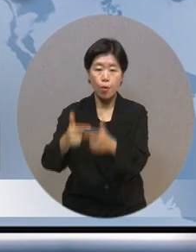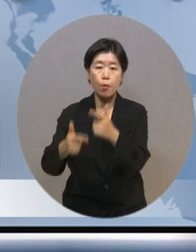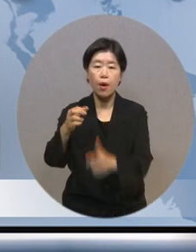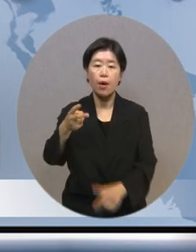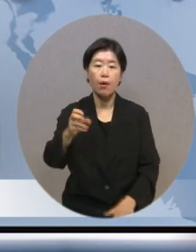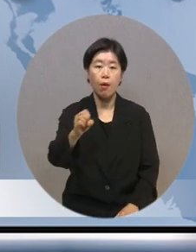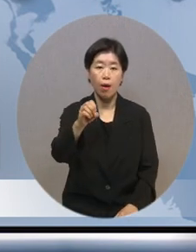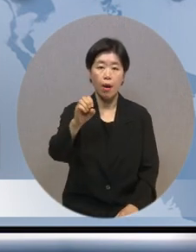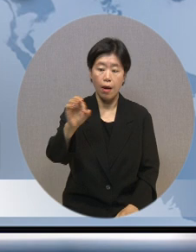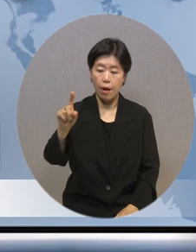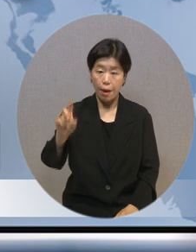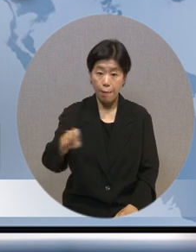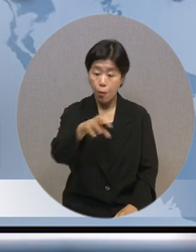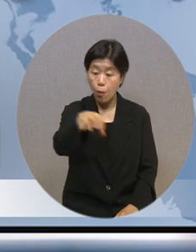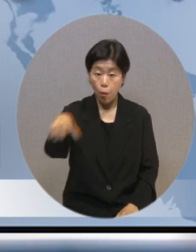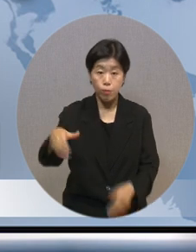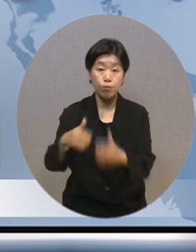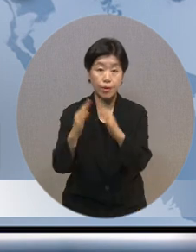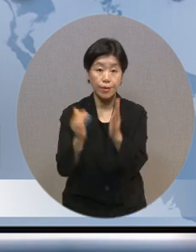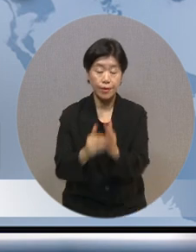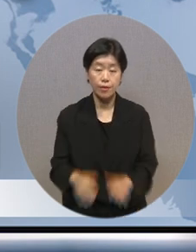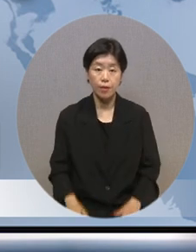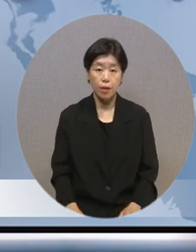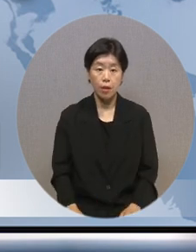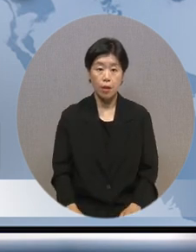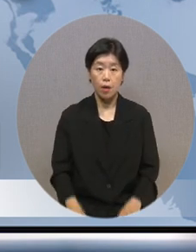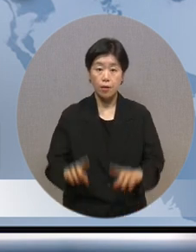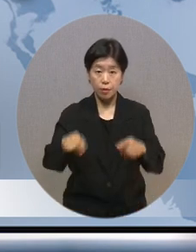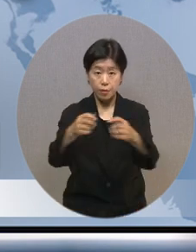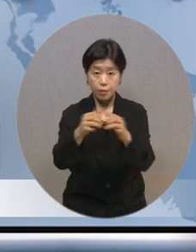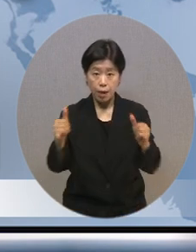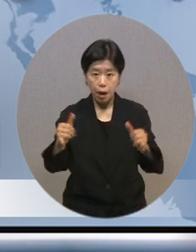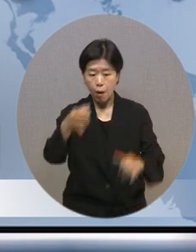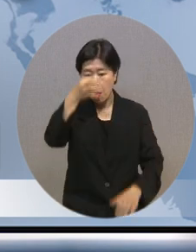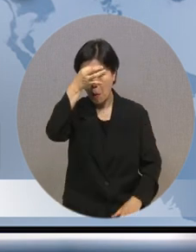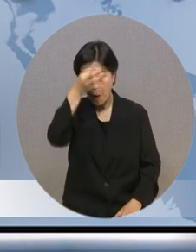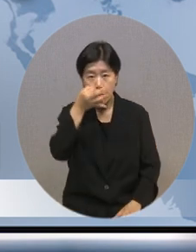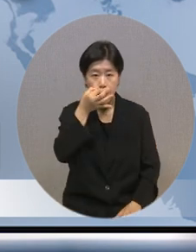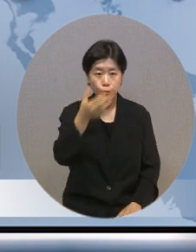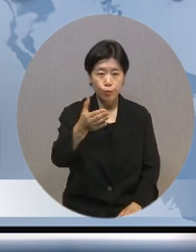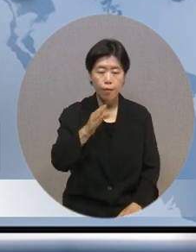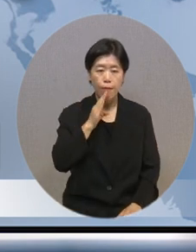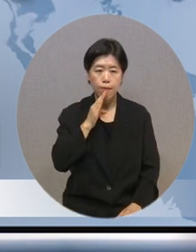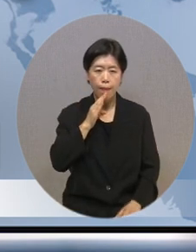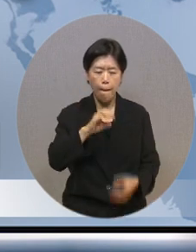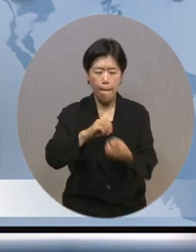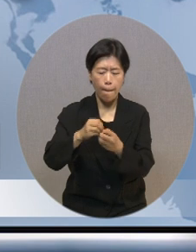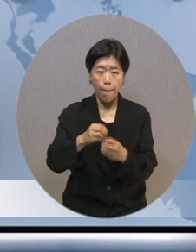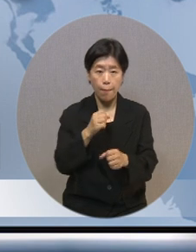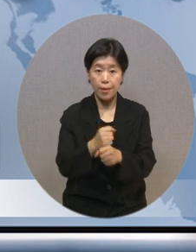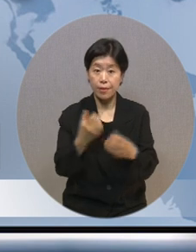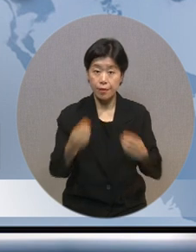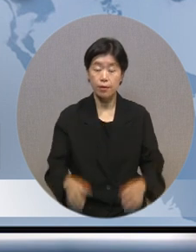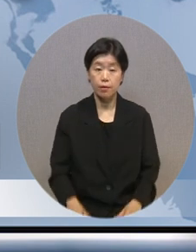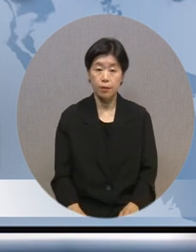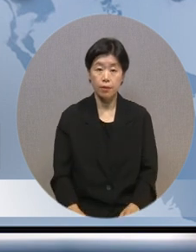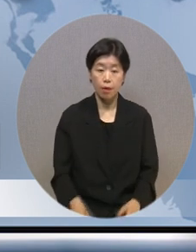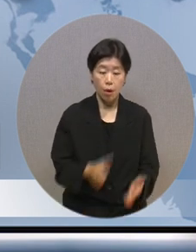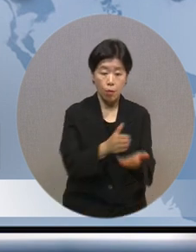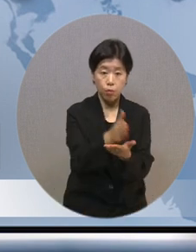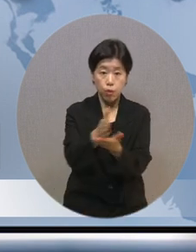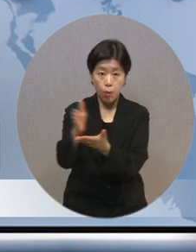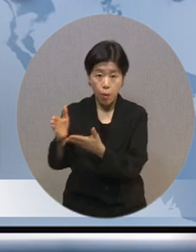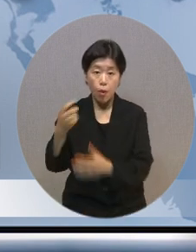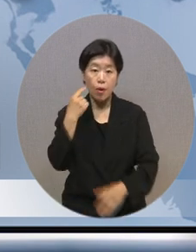영암에서 개최됐습니다. 선수들은 기량을 선보이며 멋진 경기를 겨뤘는데요. 종목별 금상